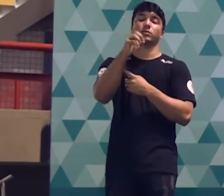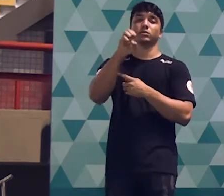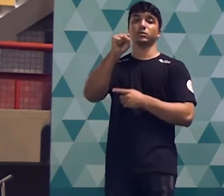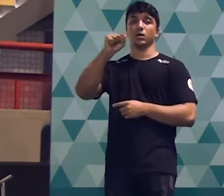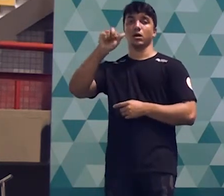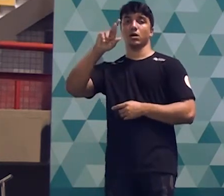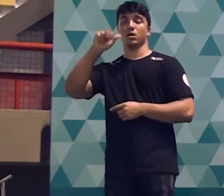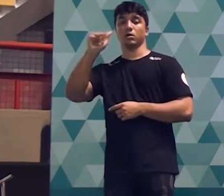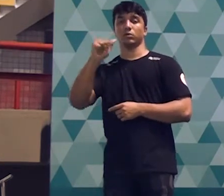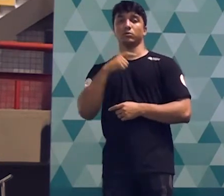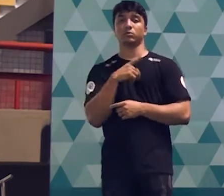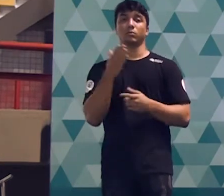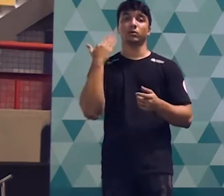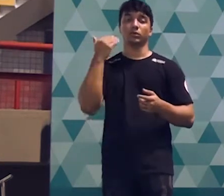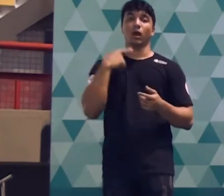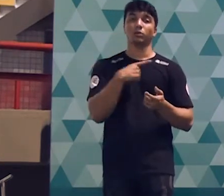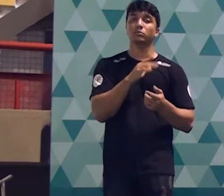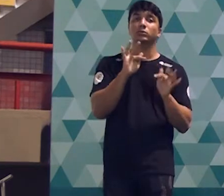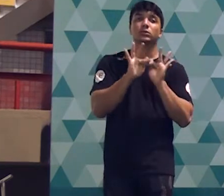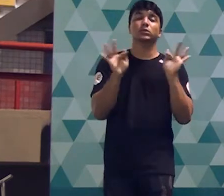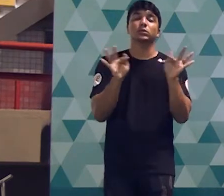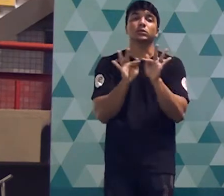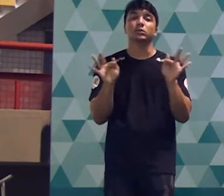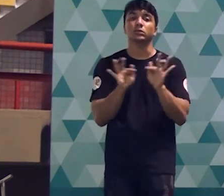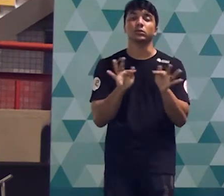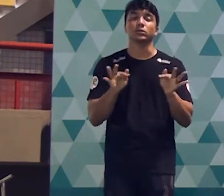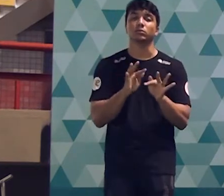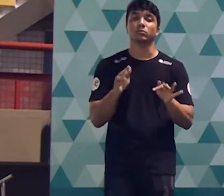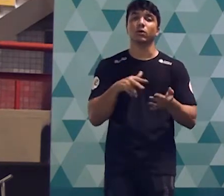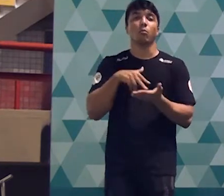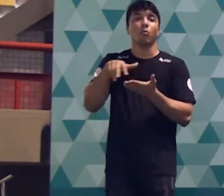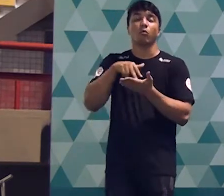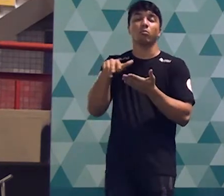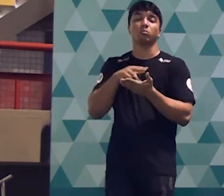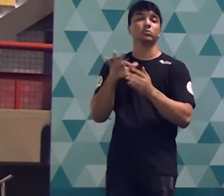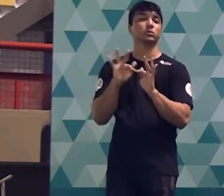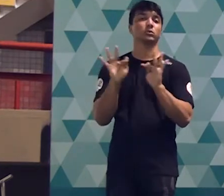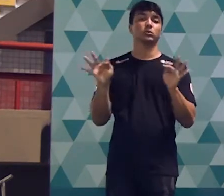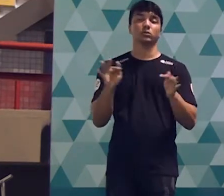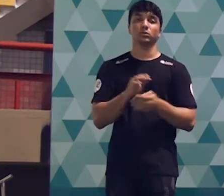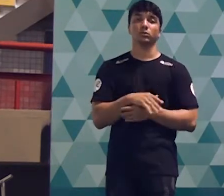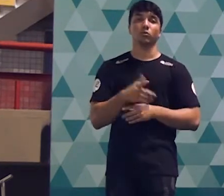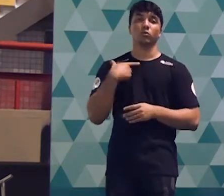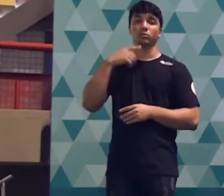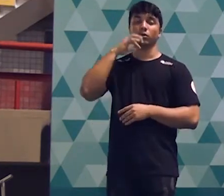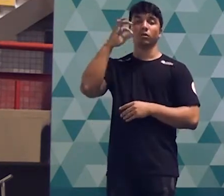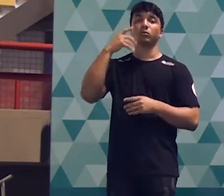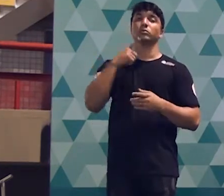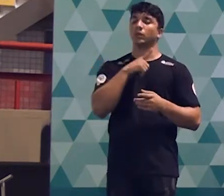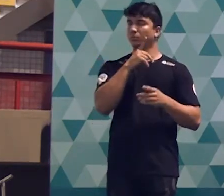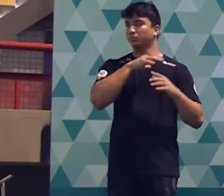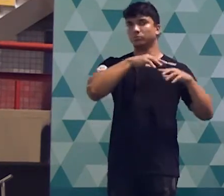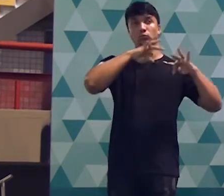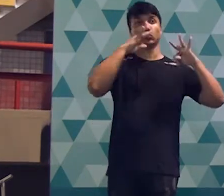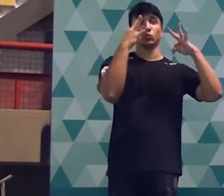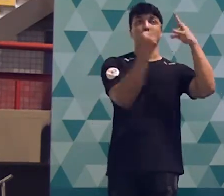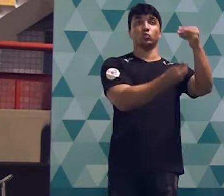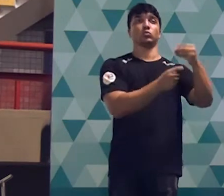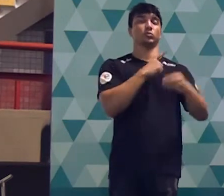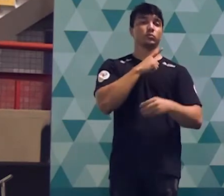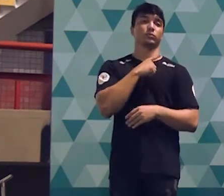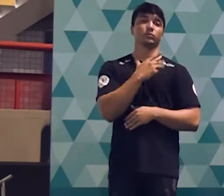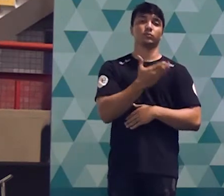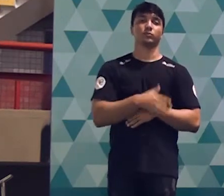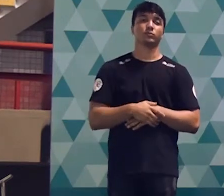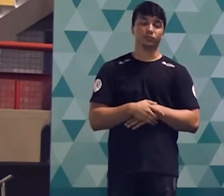o pessoal dançava só 2 para cá, 2 para cá. Hoje, meu amigo, você roda, passa por debaixo das pernas, joga,